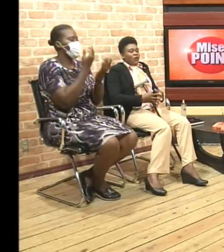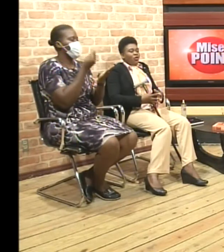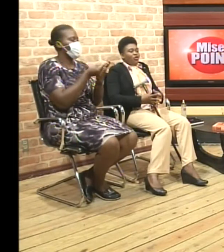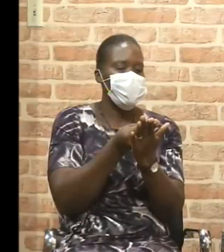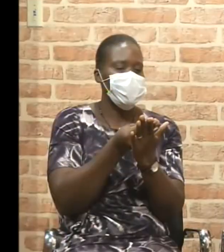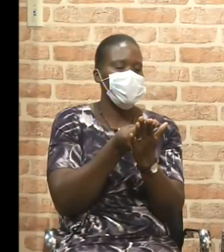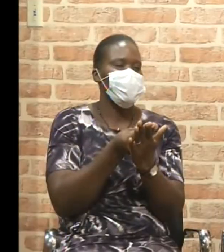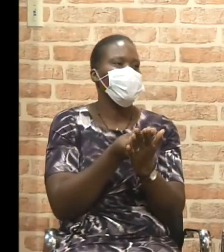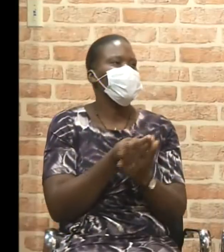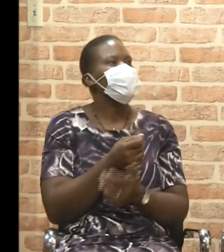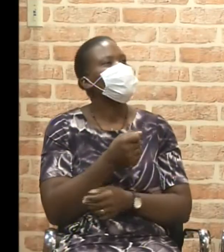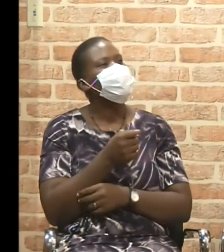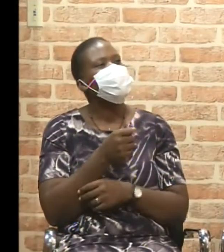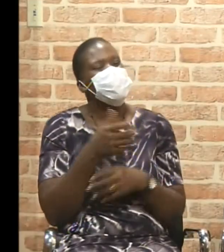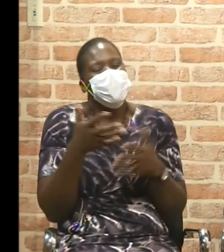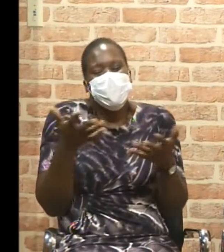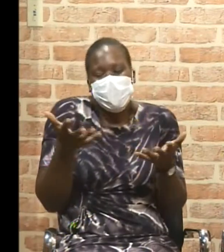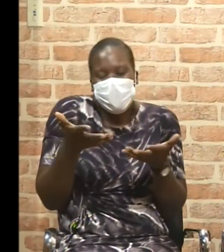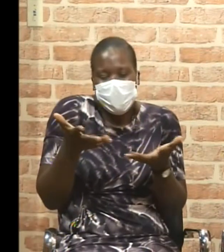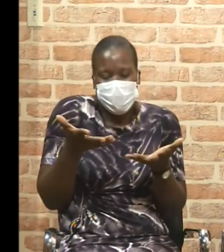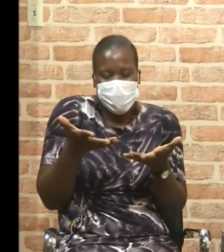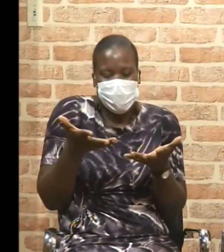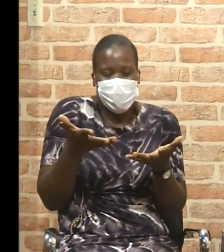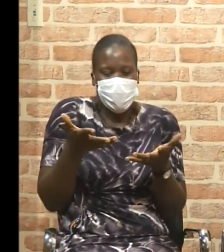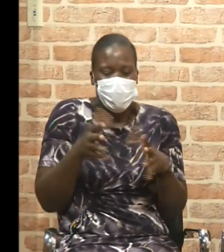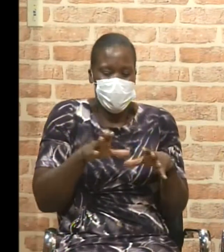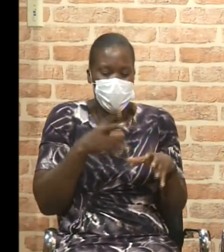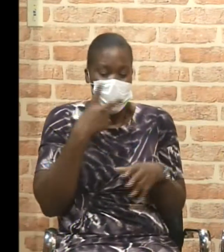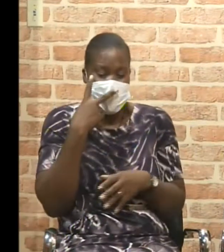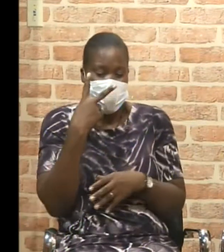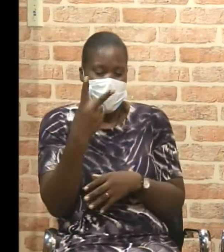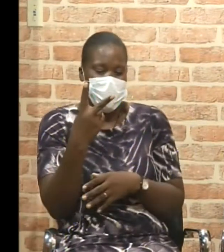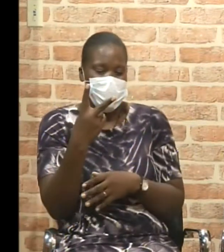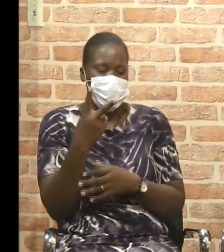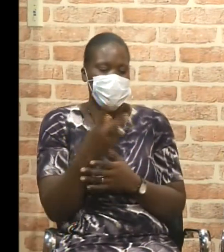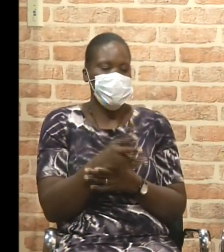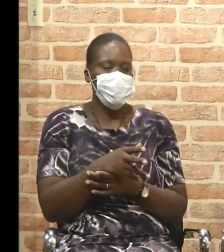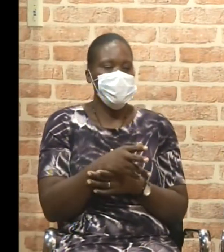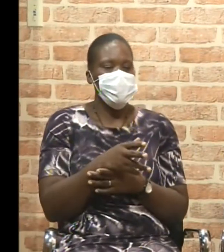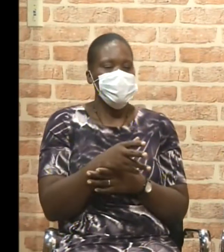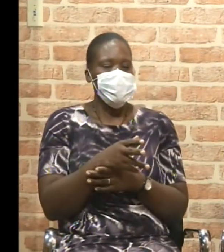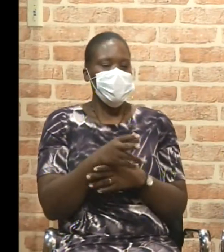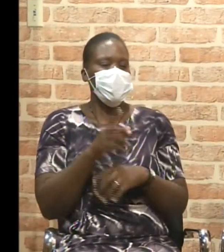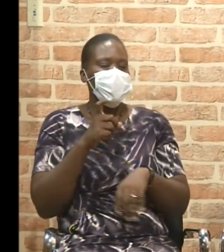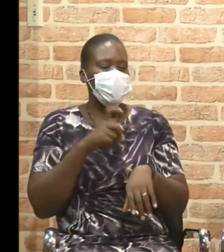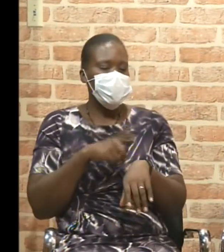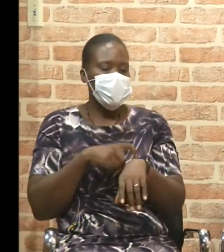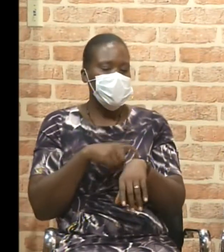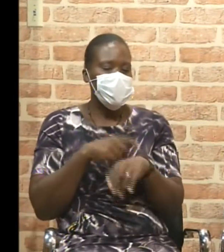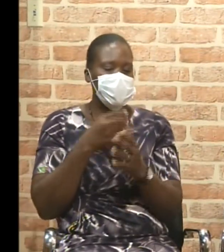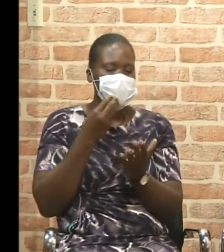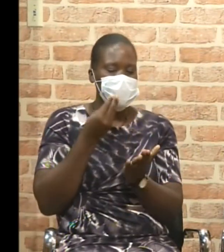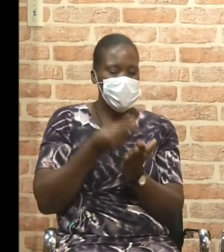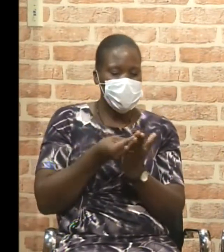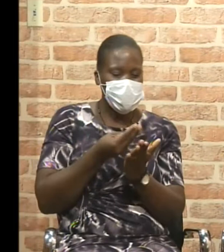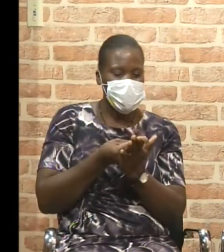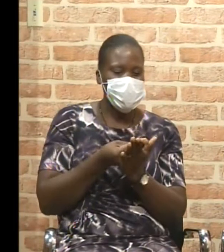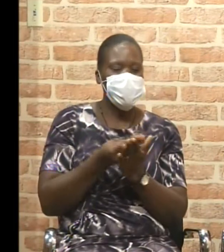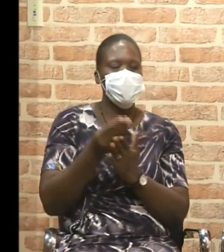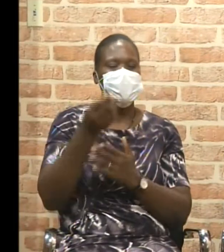Qui ça que nous-mêmes nous prévoit à travers ça. Nous connaissons que la situation économique là est